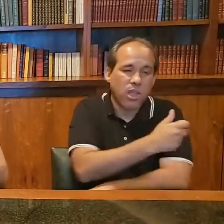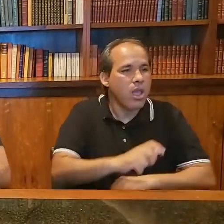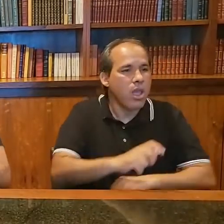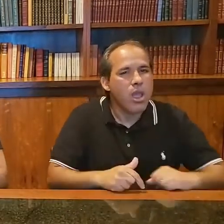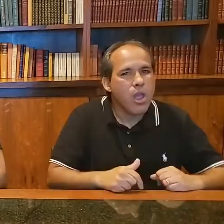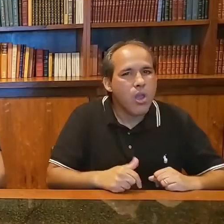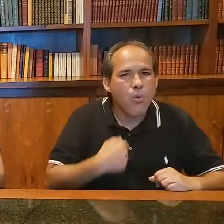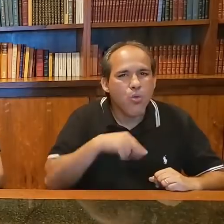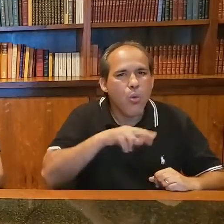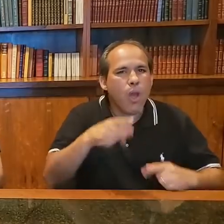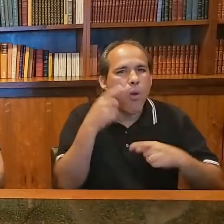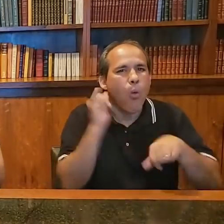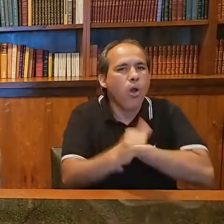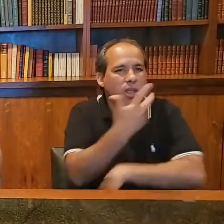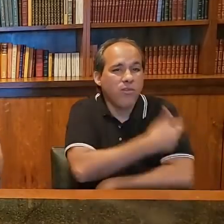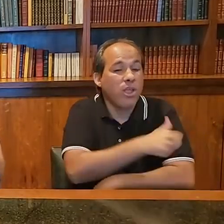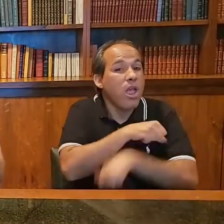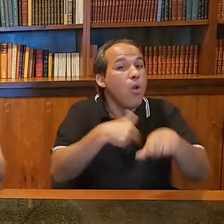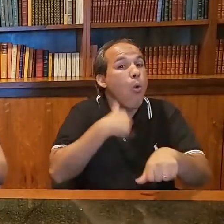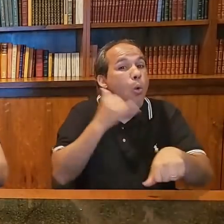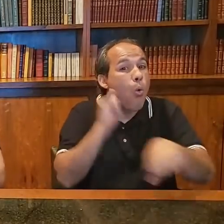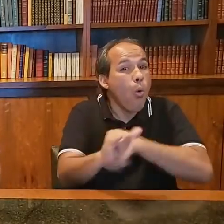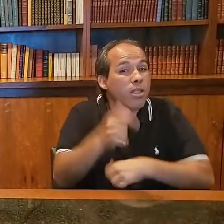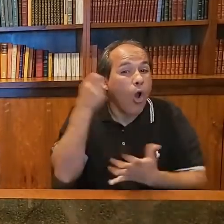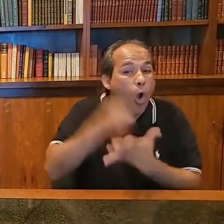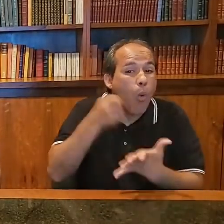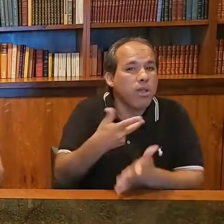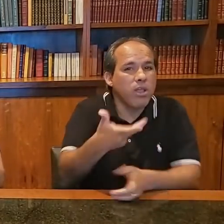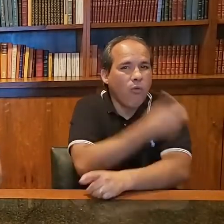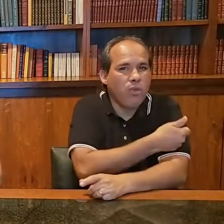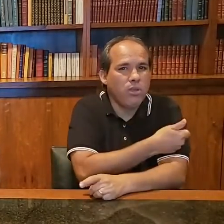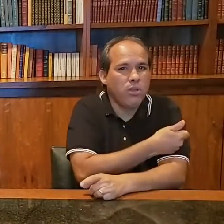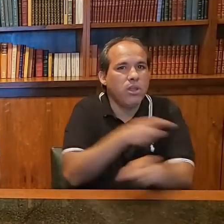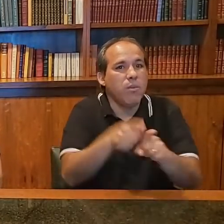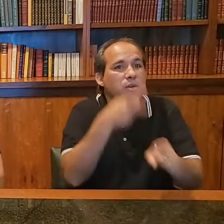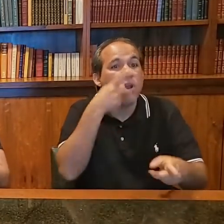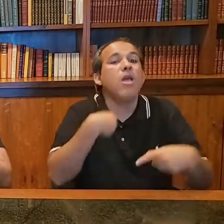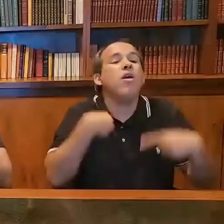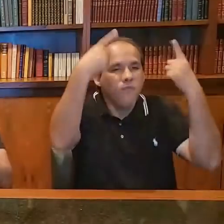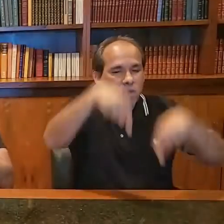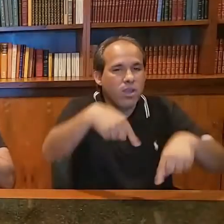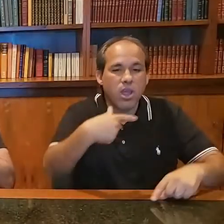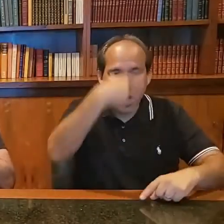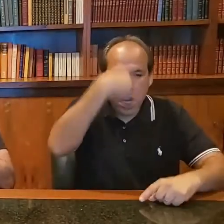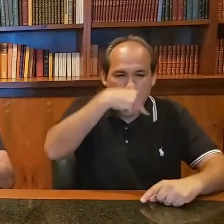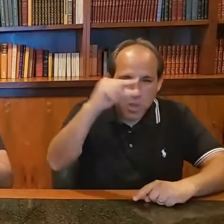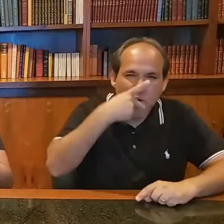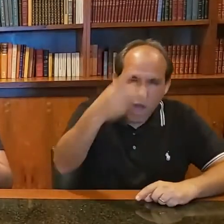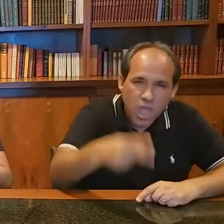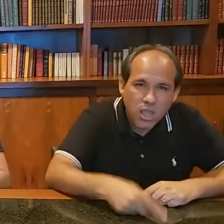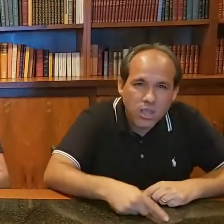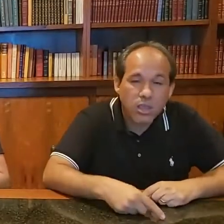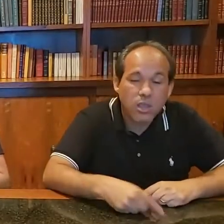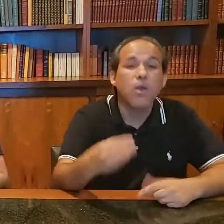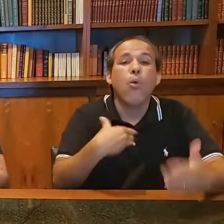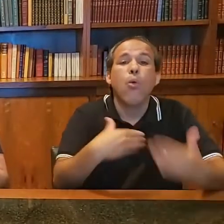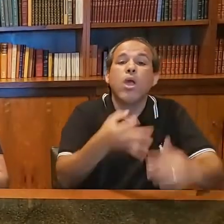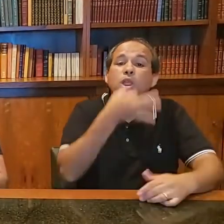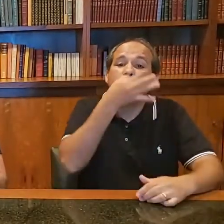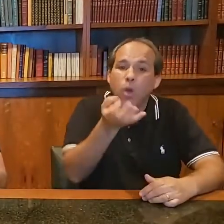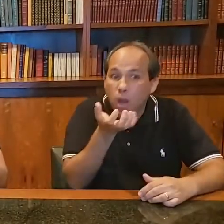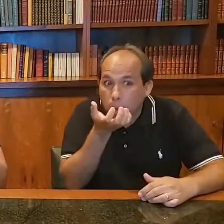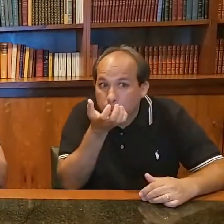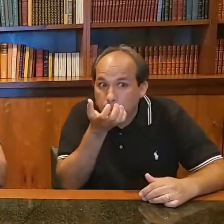vacina obrigatória. Como até hoje eu desafiando o pessoal que fala em gripezinha, pegar um som meu, um